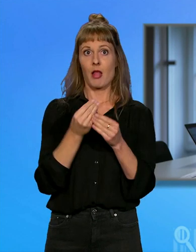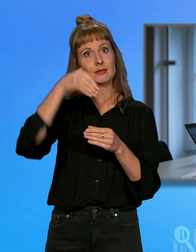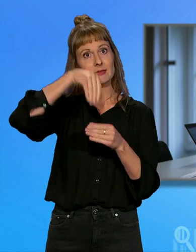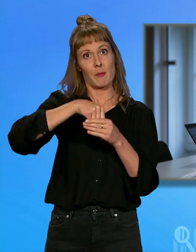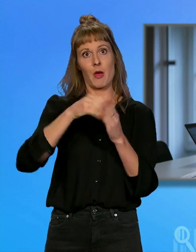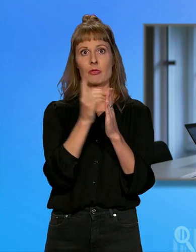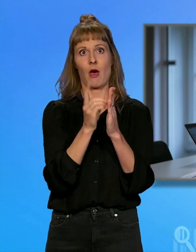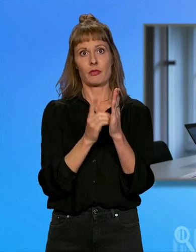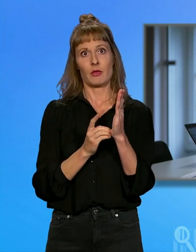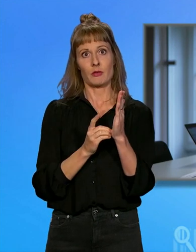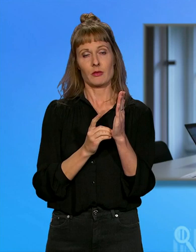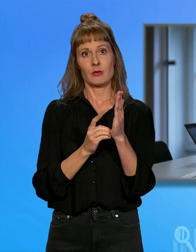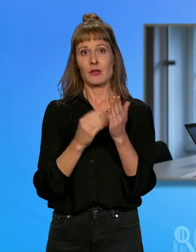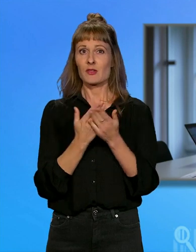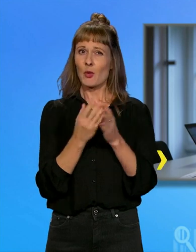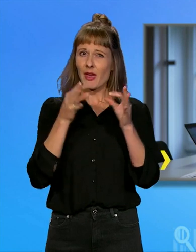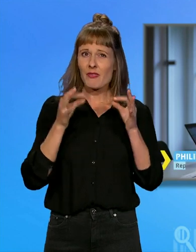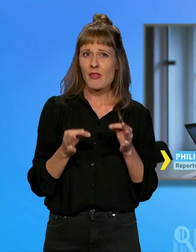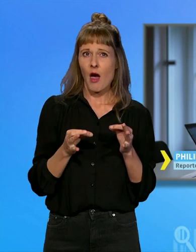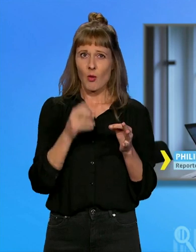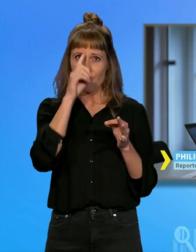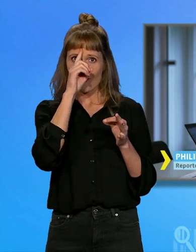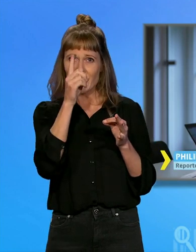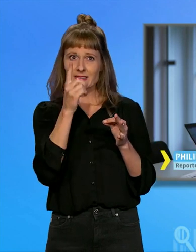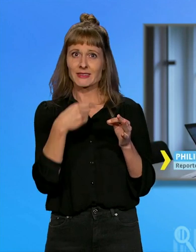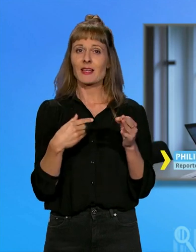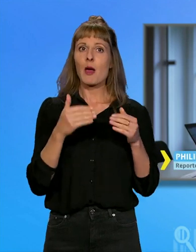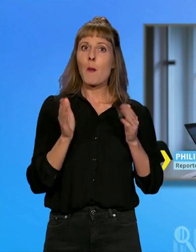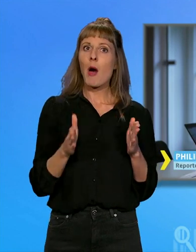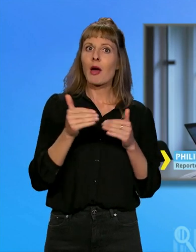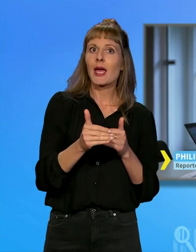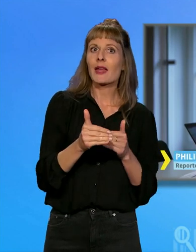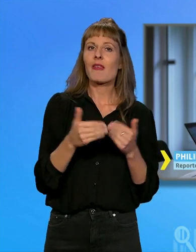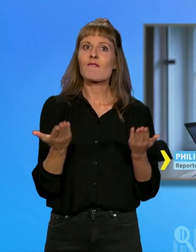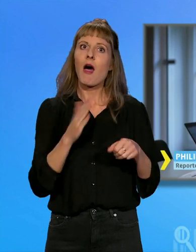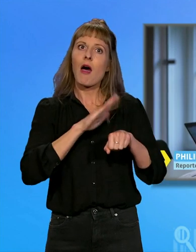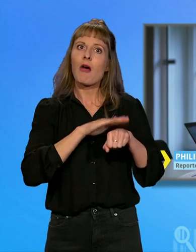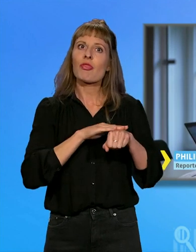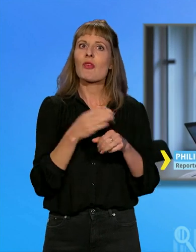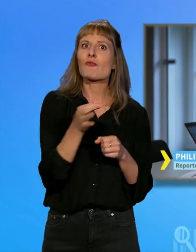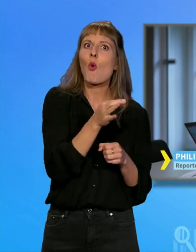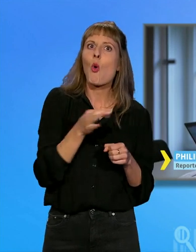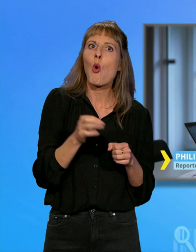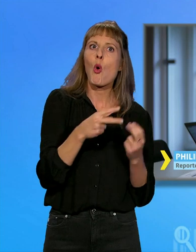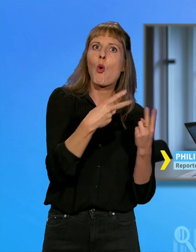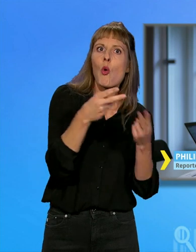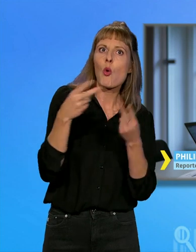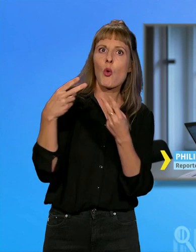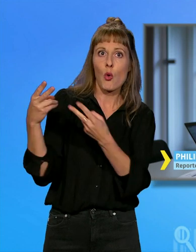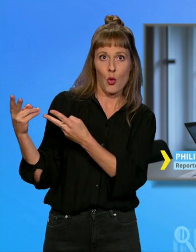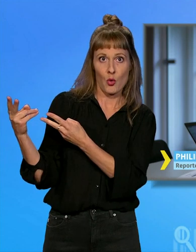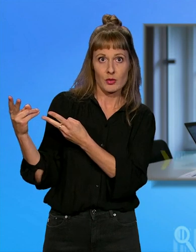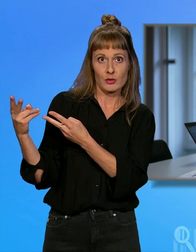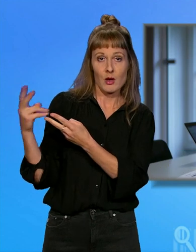beschrieben, wann er welches Päckchen wo muss abliefern muss. Und jetzt an diesem Tag sehe ich, hat er 145 Stops gemacht.